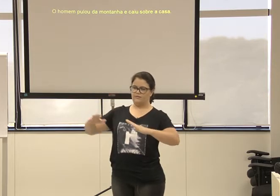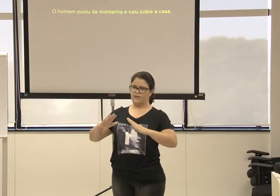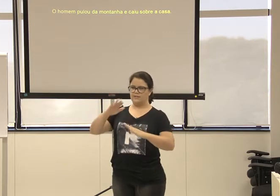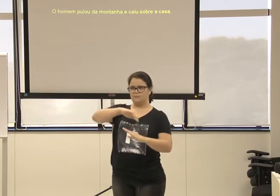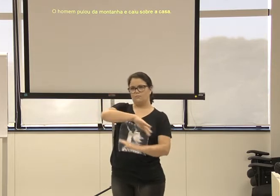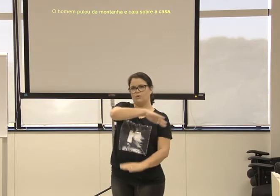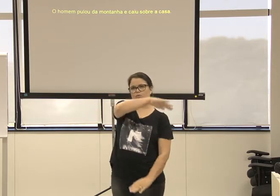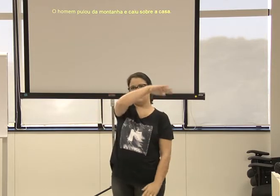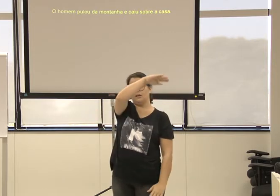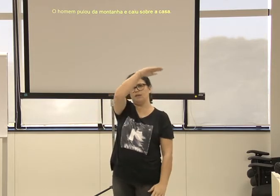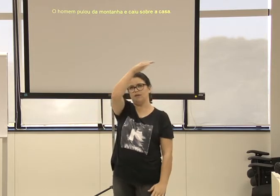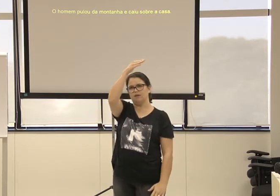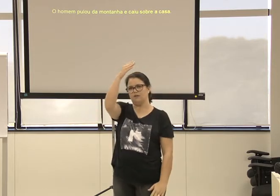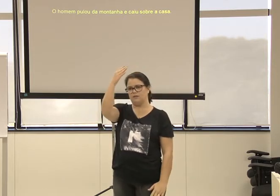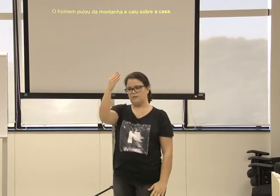Faz montanha.